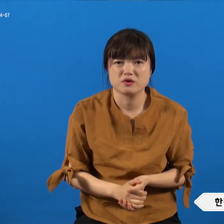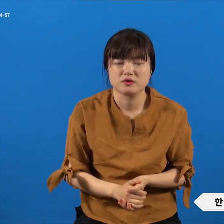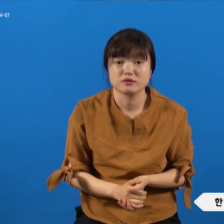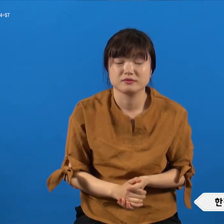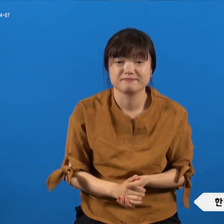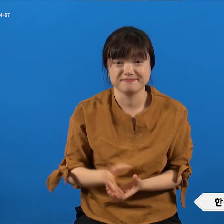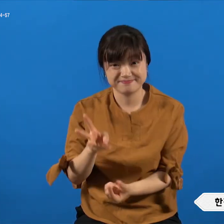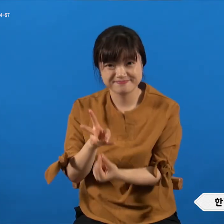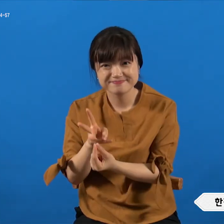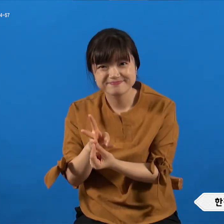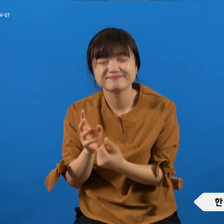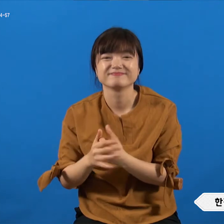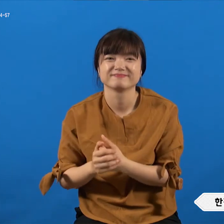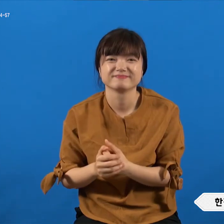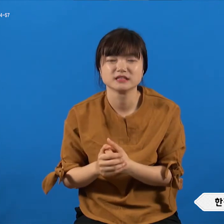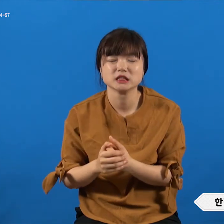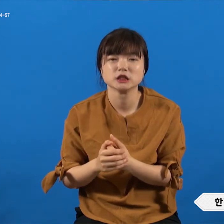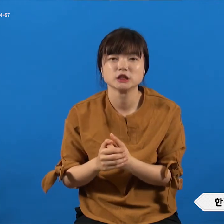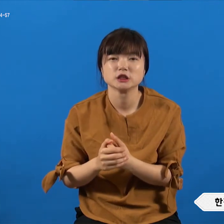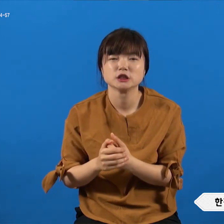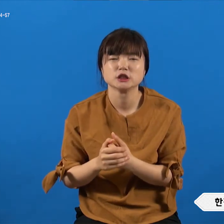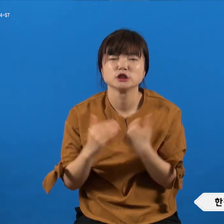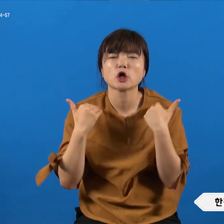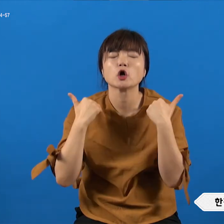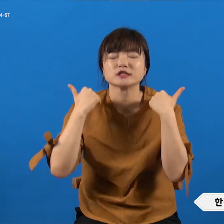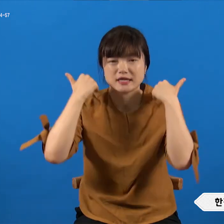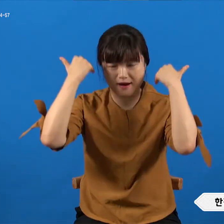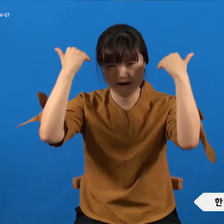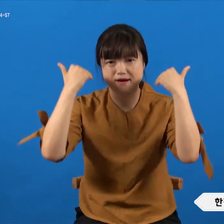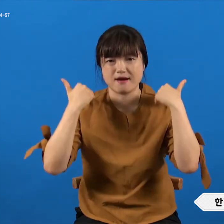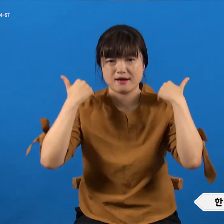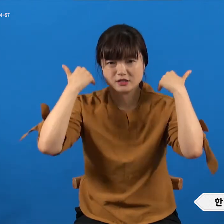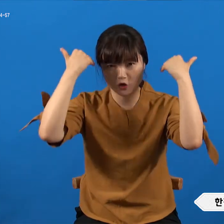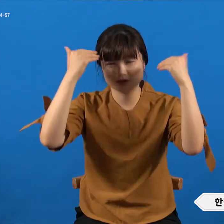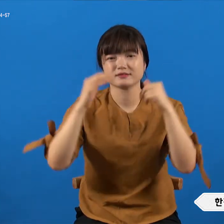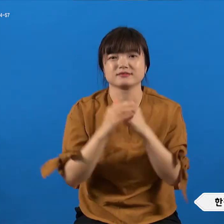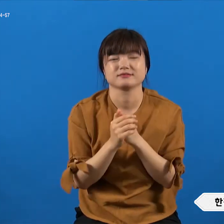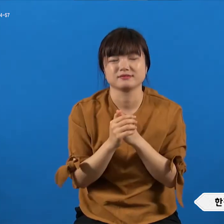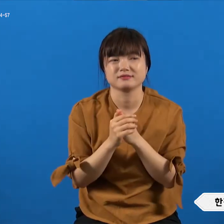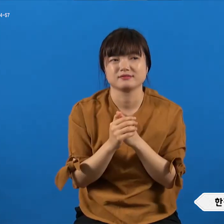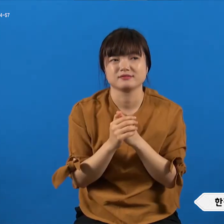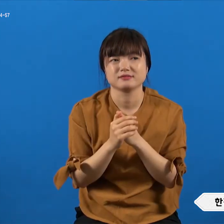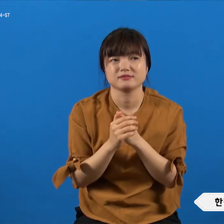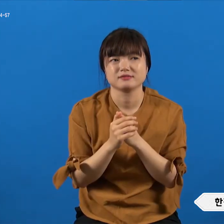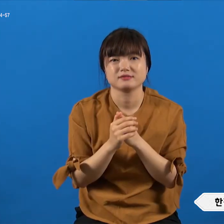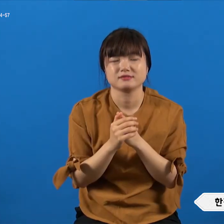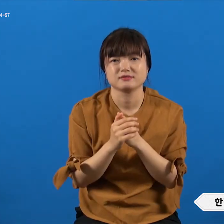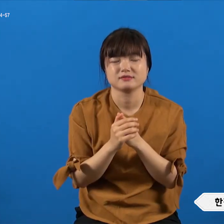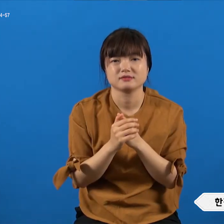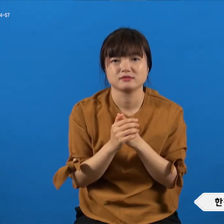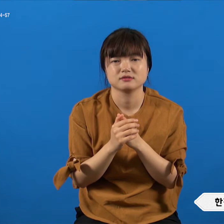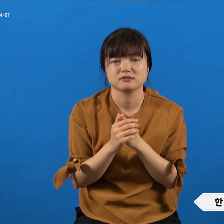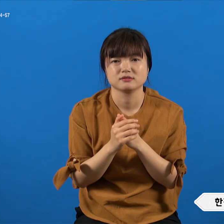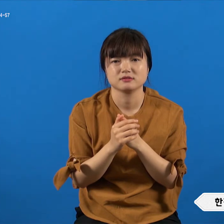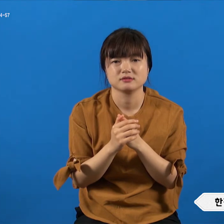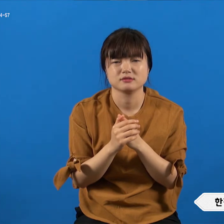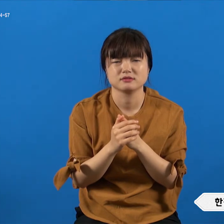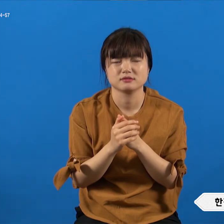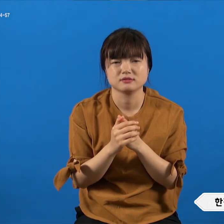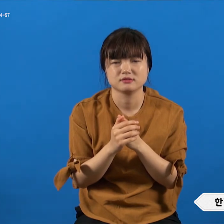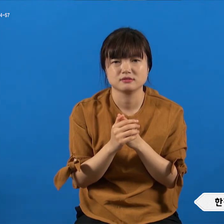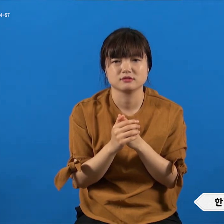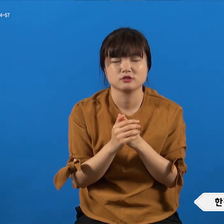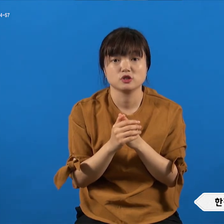세 번째로 성장. 요셉의 성공 철학은 성장이었습니다. 요셉은 성공하고 나서도